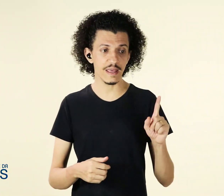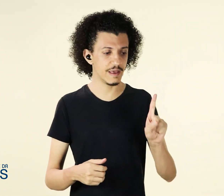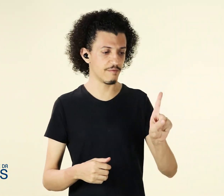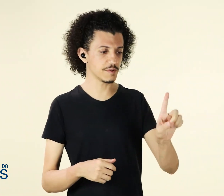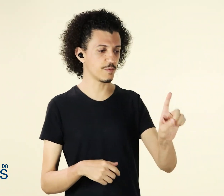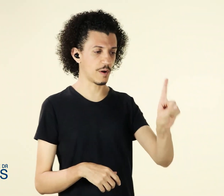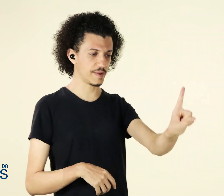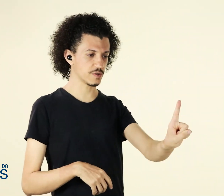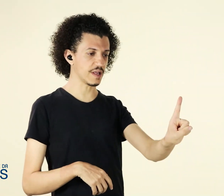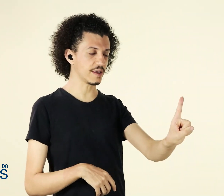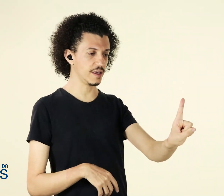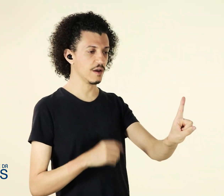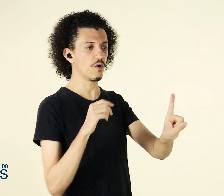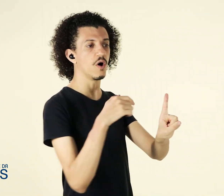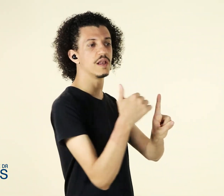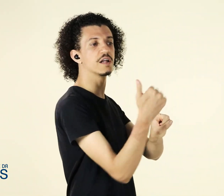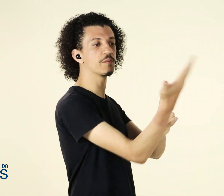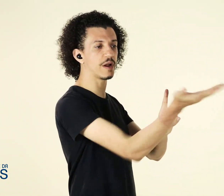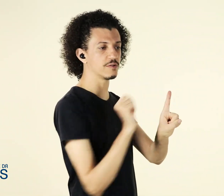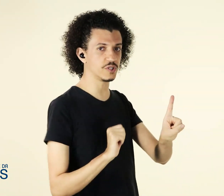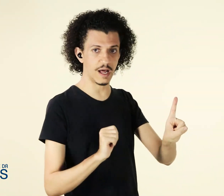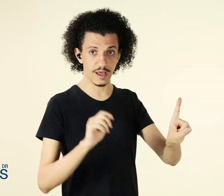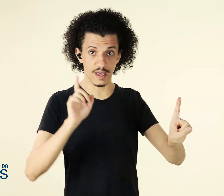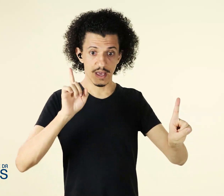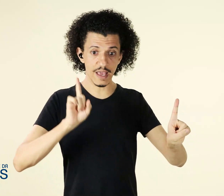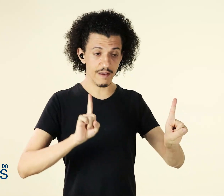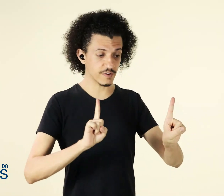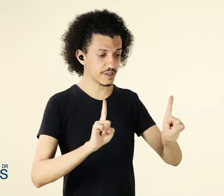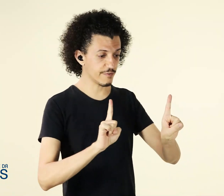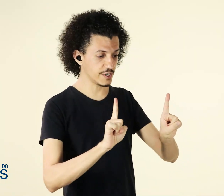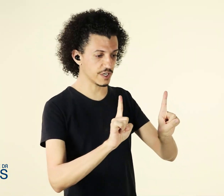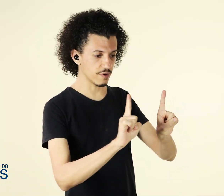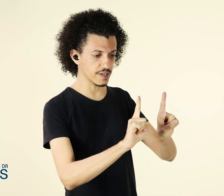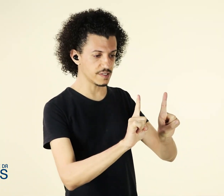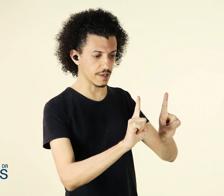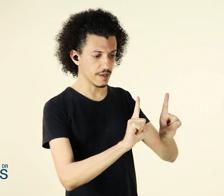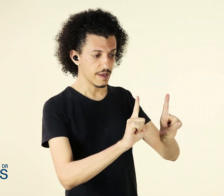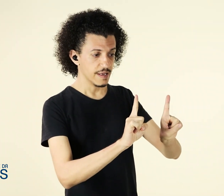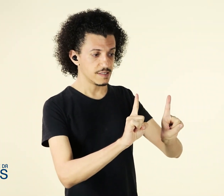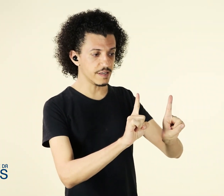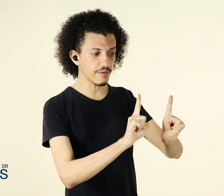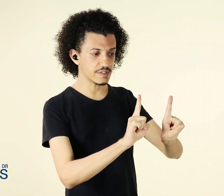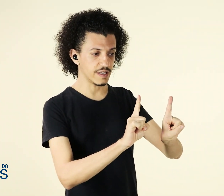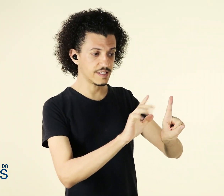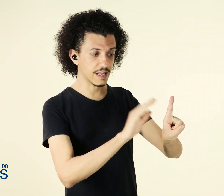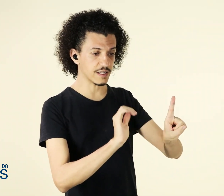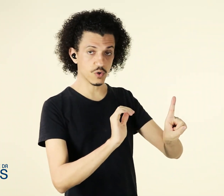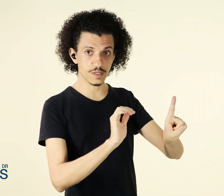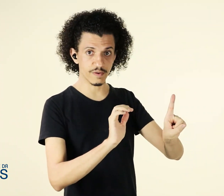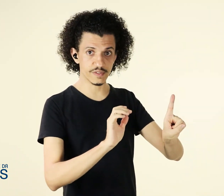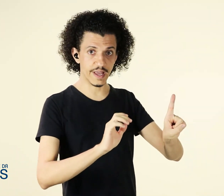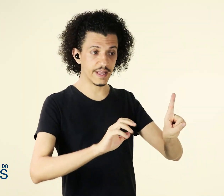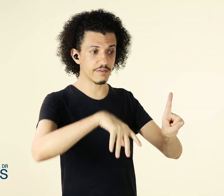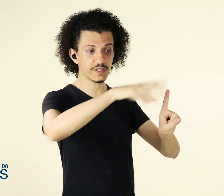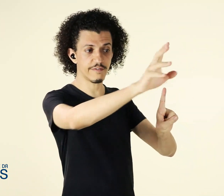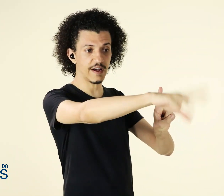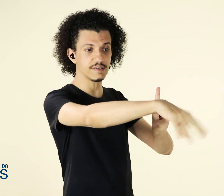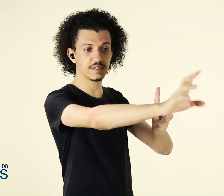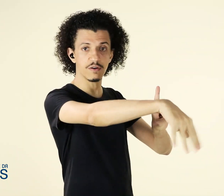e, vamos supor, a pessoa está aqui olhando para o lado de lá. E aí você foi e chegou aqui assim. Se ela está de costas para você ainda, você faz assim, ó,